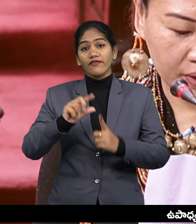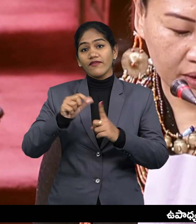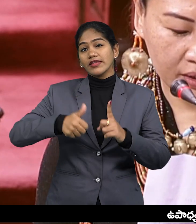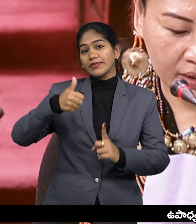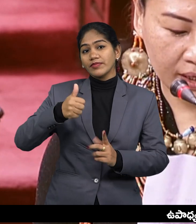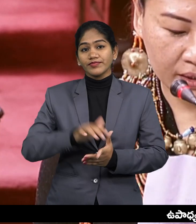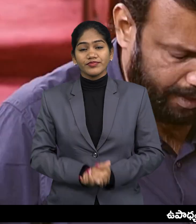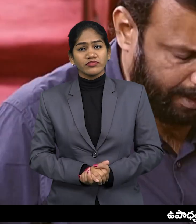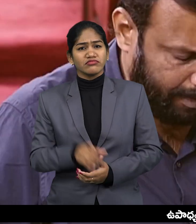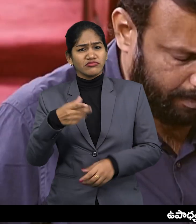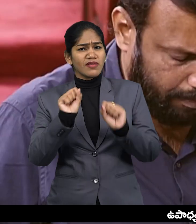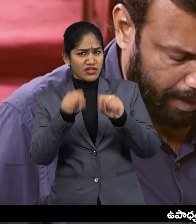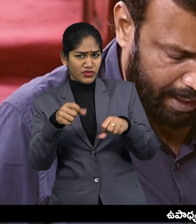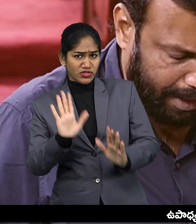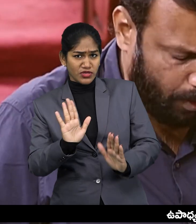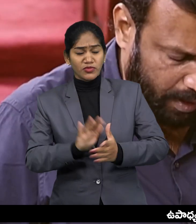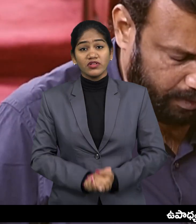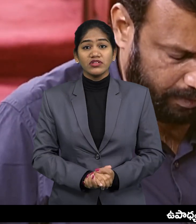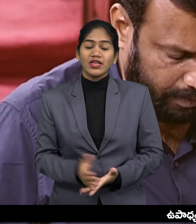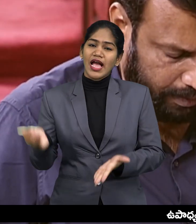ఉపాధ్యక్షులు తిరిగి ఎన్నికకు అర్హులు.